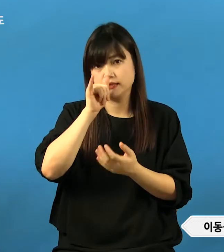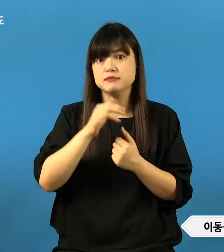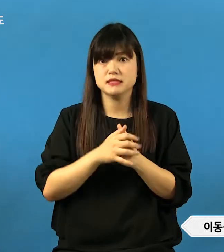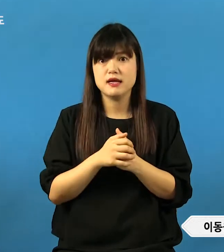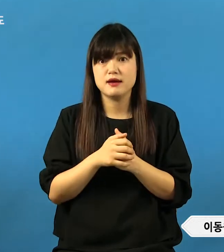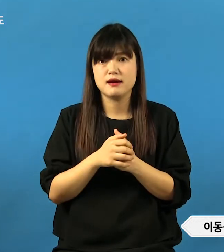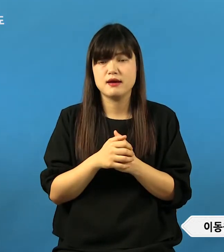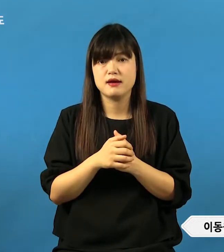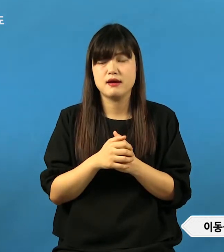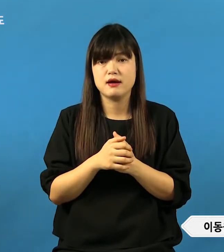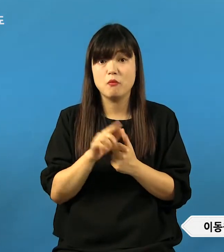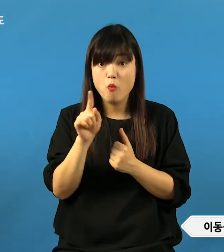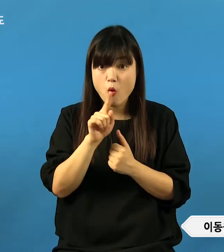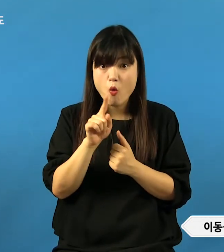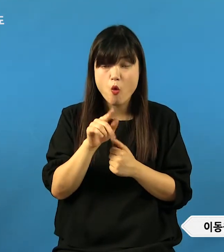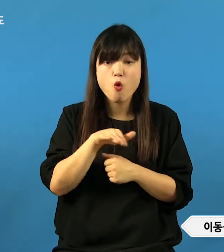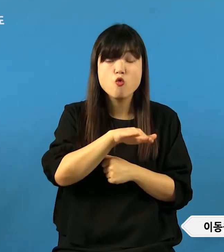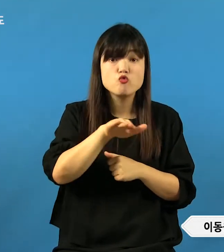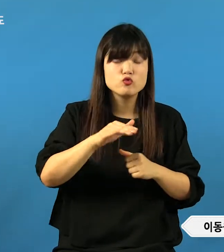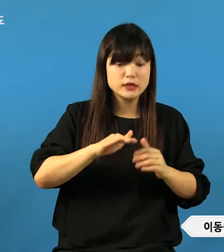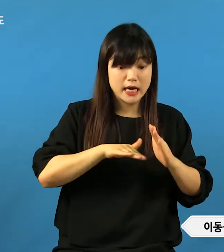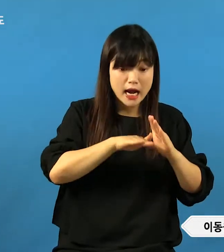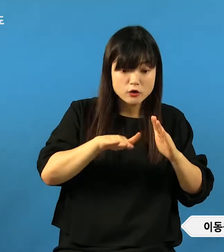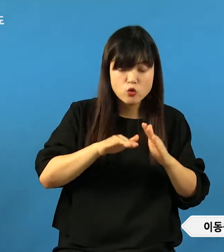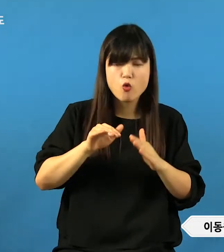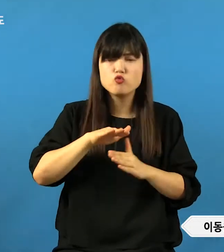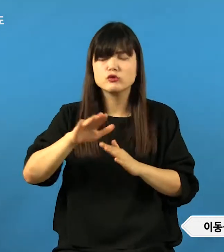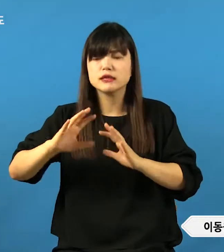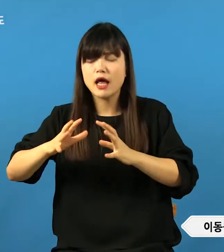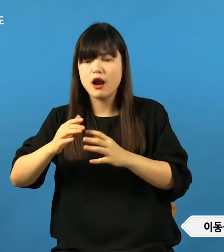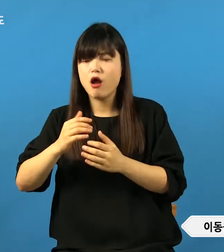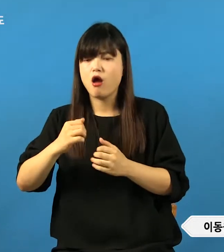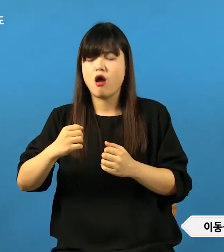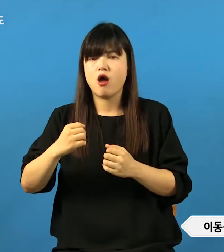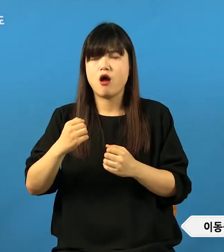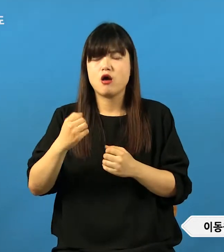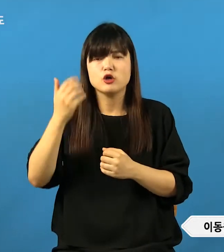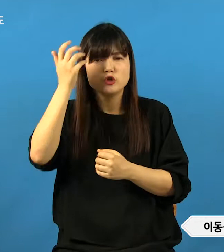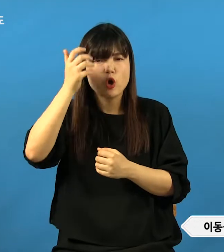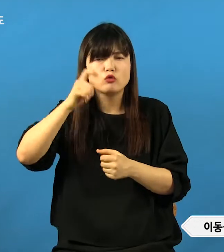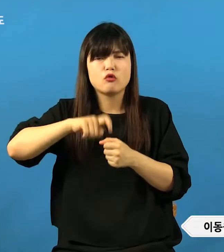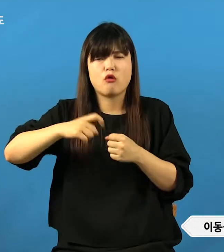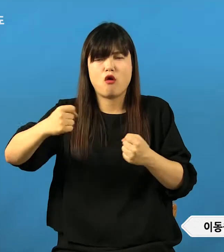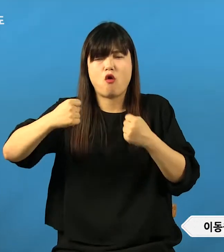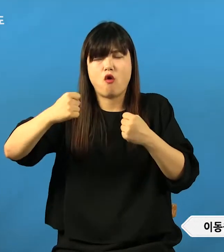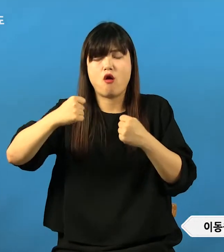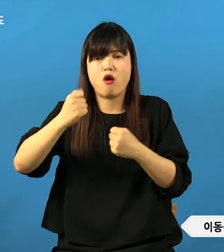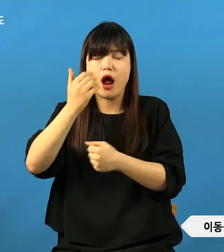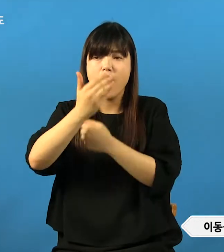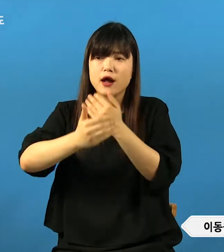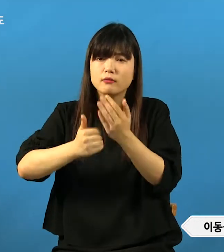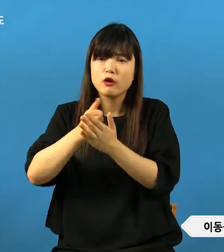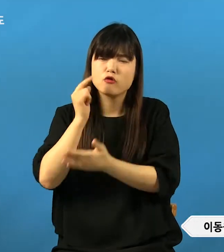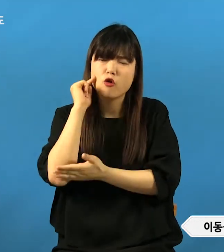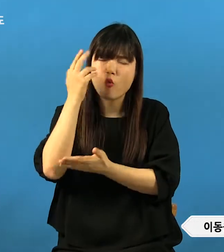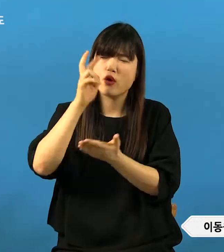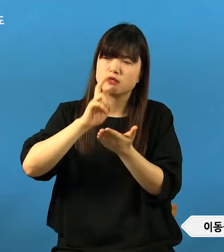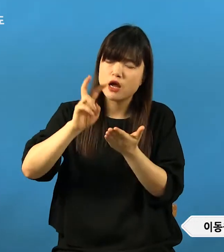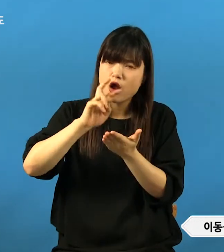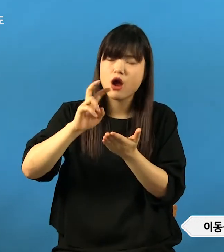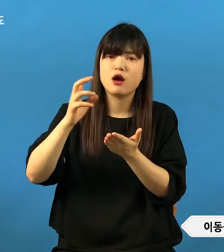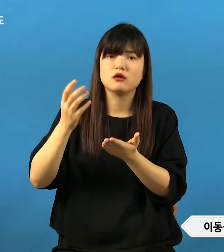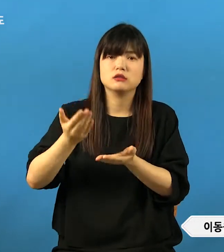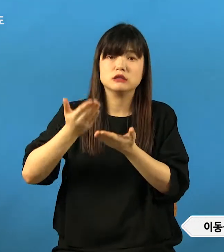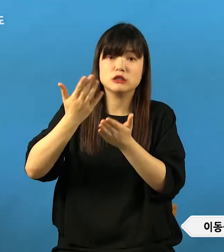합니다. 우리 가족, 우리 민족이 건강한 집단으로 하나님의 영광과 찬양으로 존재하기